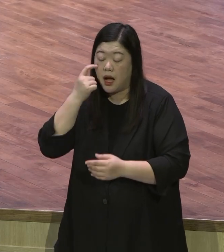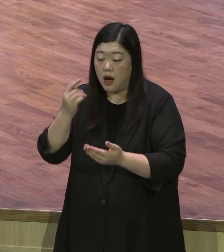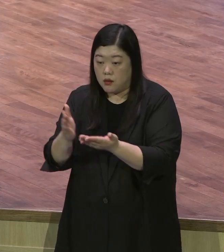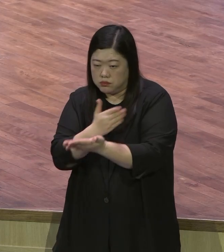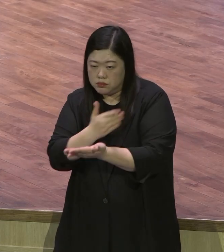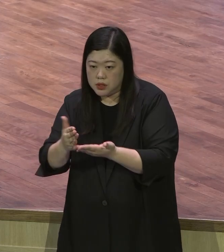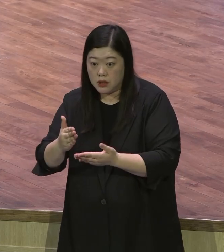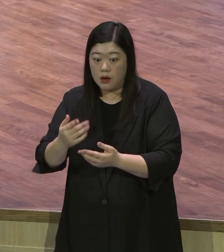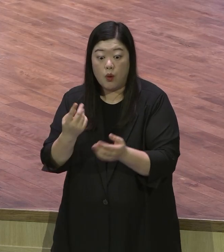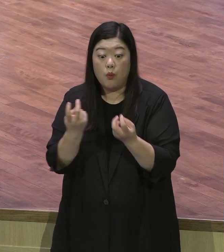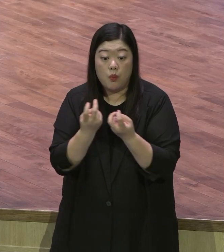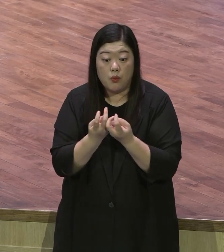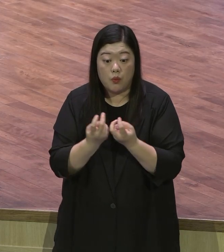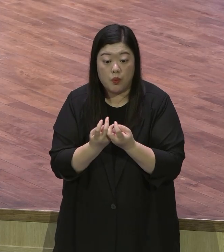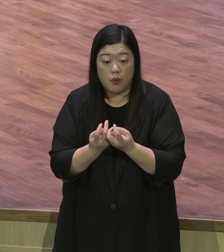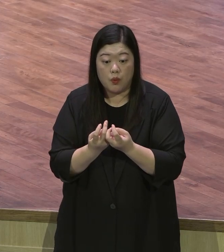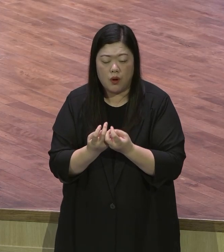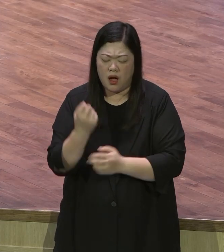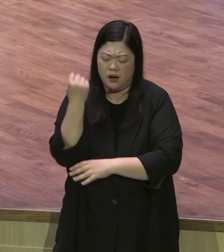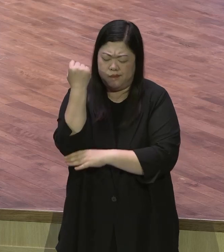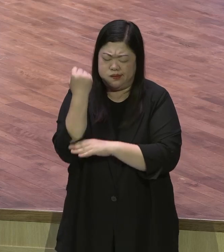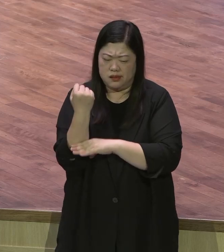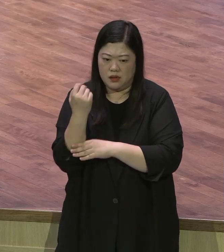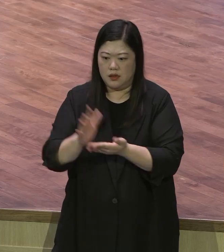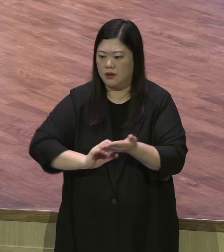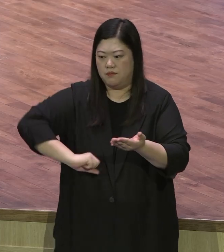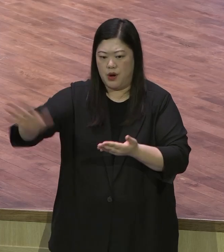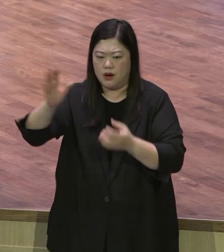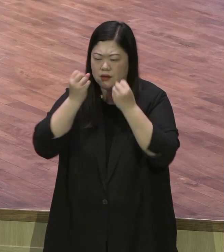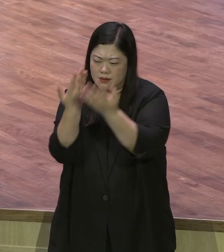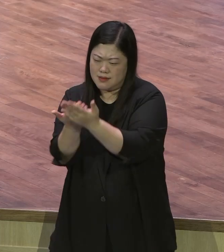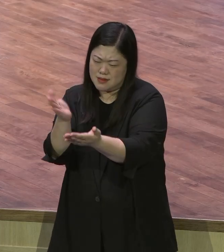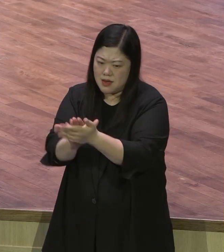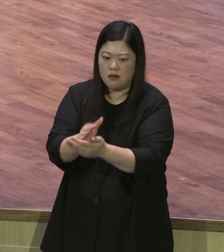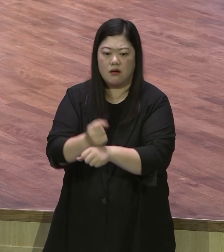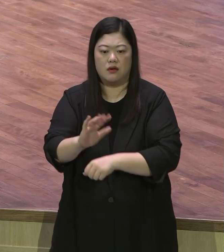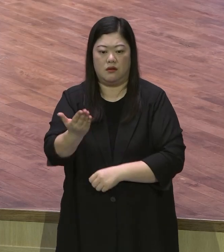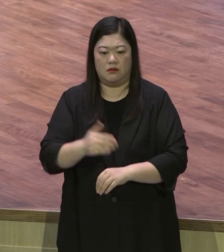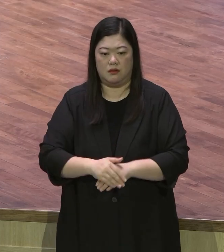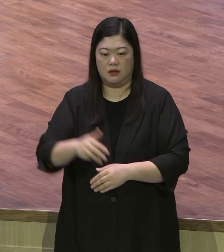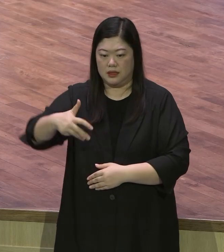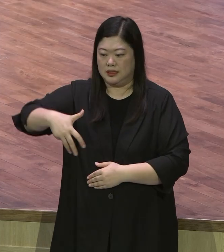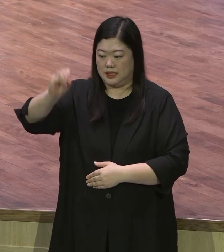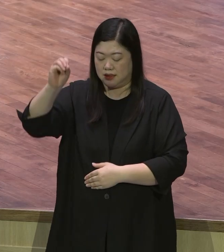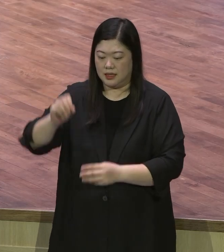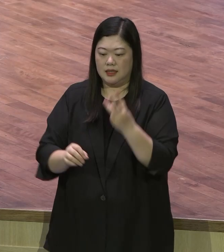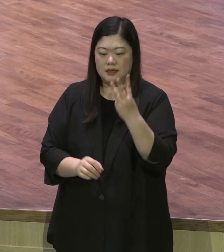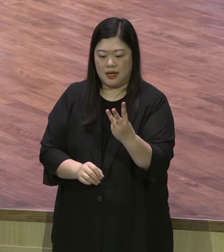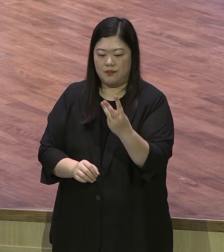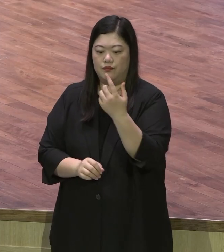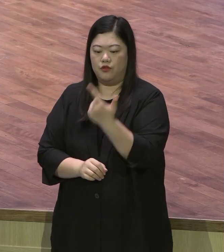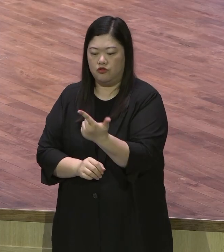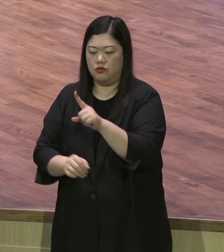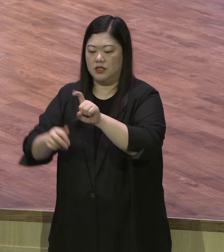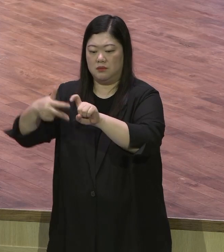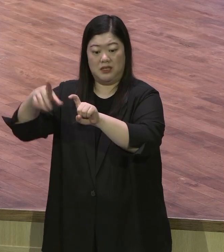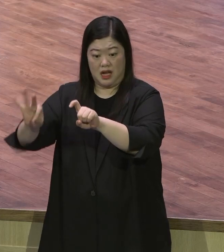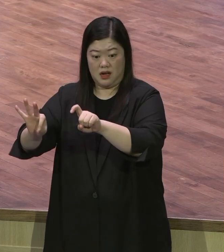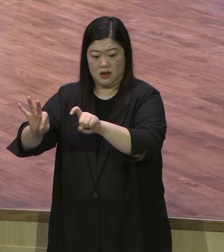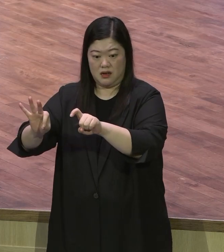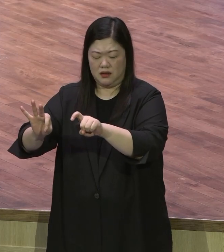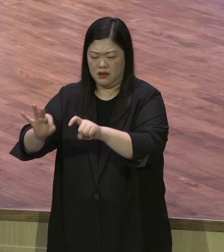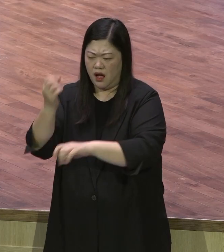탁탁 갱신 나가는 창세기 3장 6장 11장에 자기 중심 물질 중심 이 성경 중심의 이 체질에서